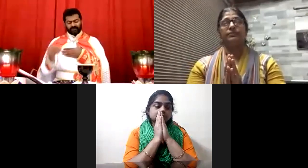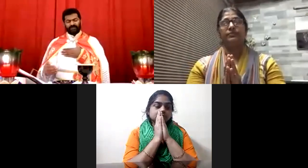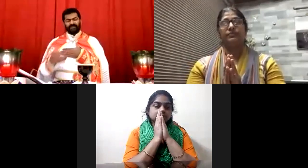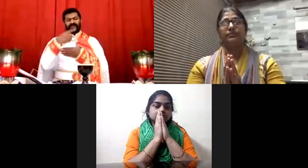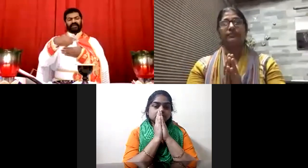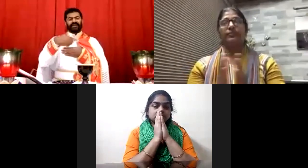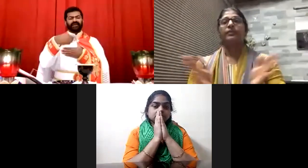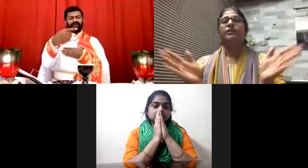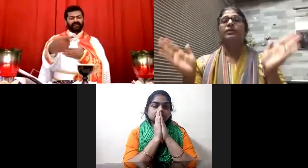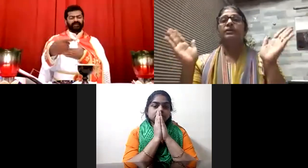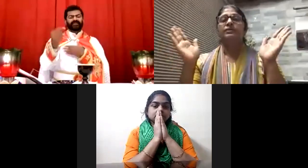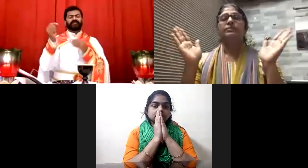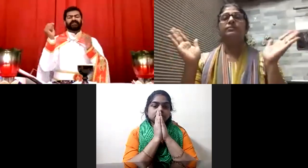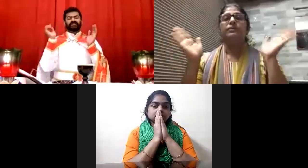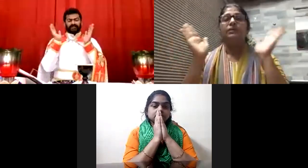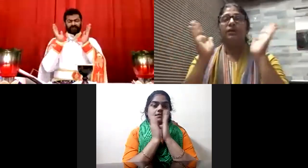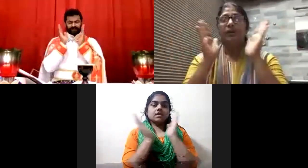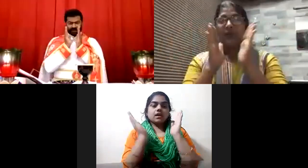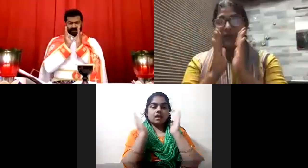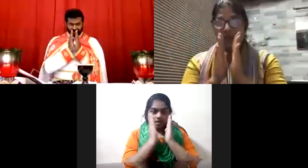എപ്പോഴും എന്നേക്കും.